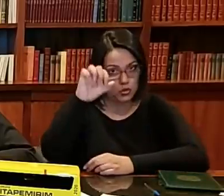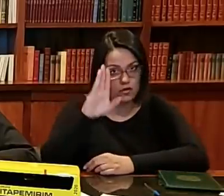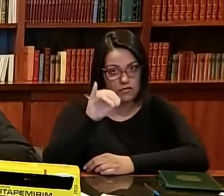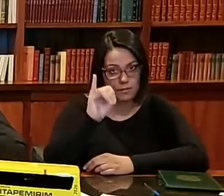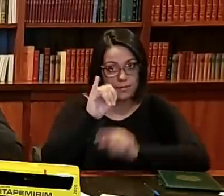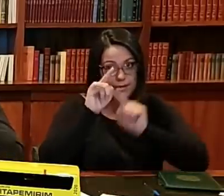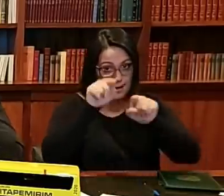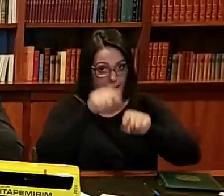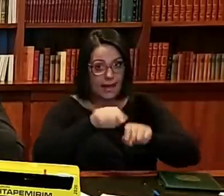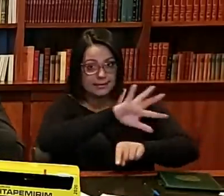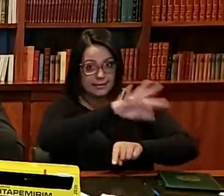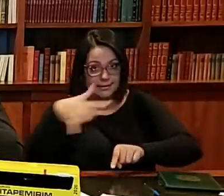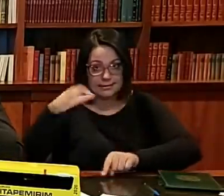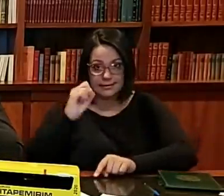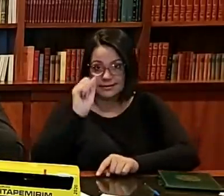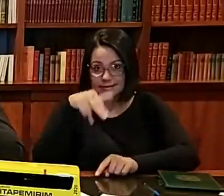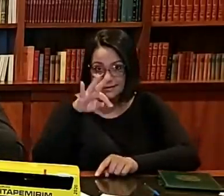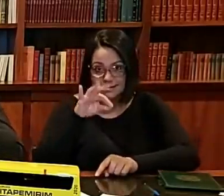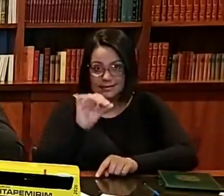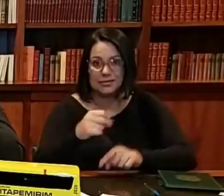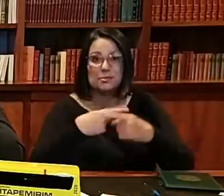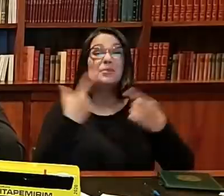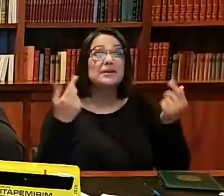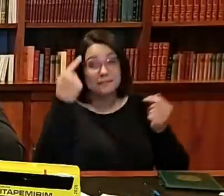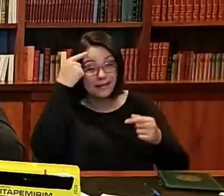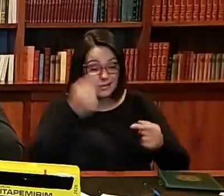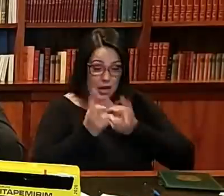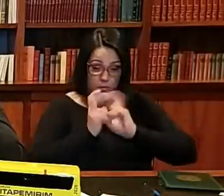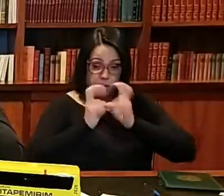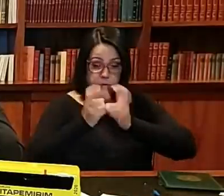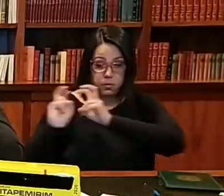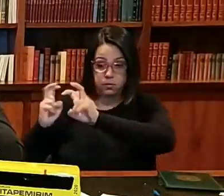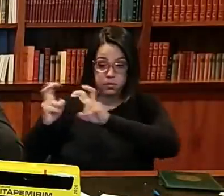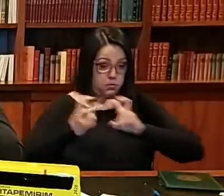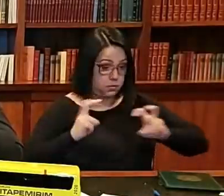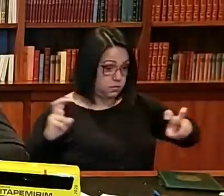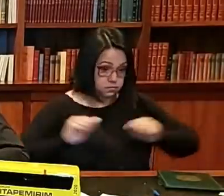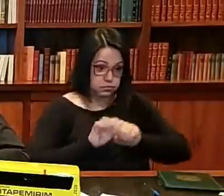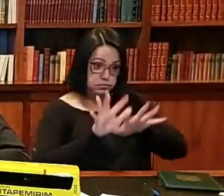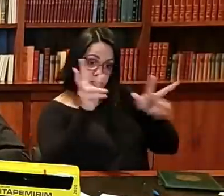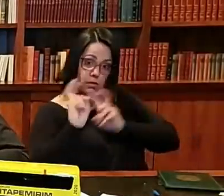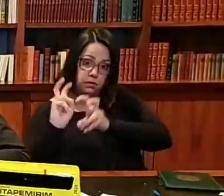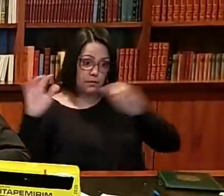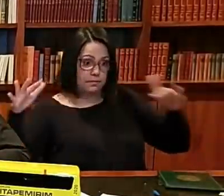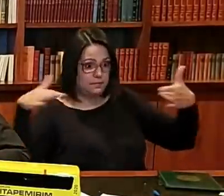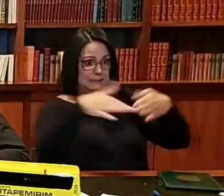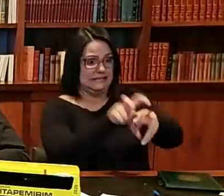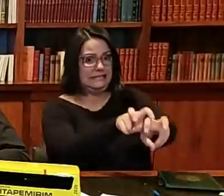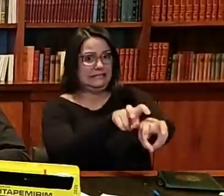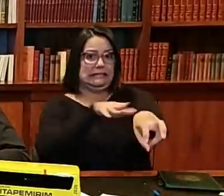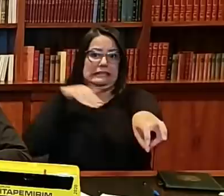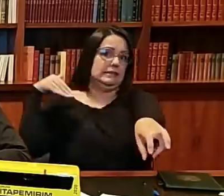para que essa carga também não tenha gargalo na chegada no porto. E pouca gente sabe, mas hoje nós já estamos